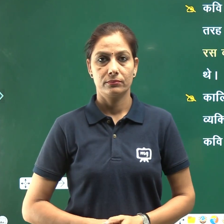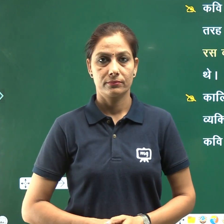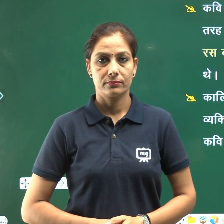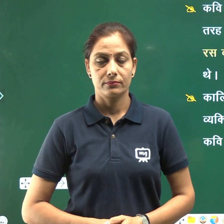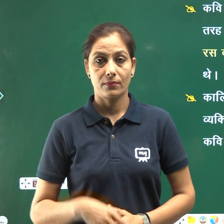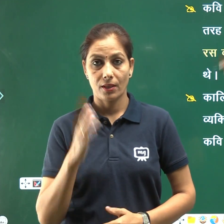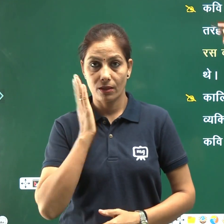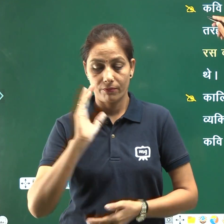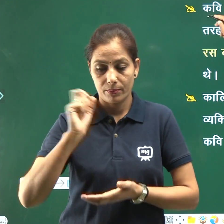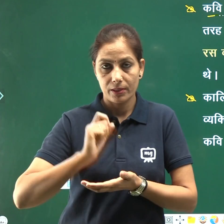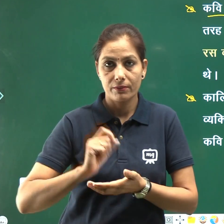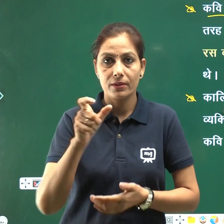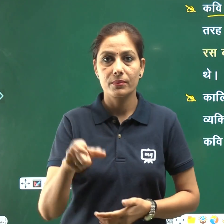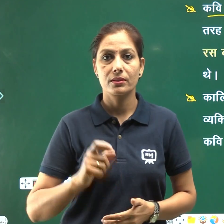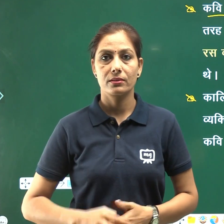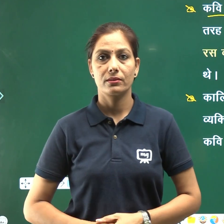कवि भी